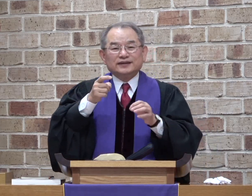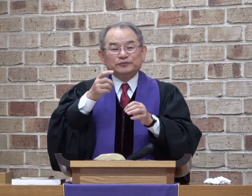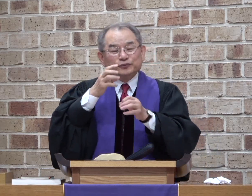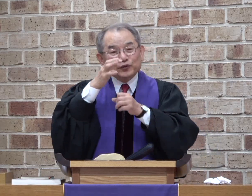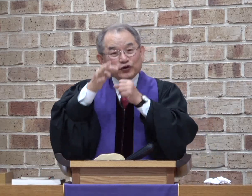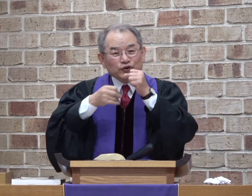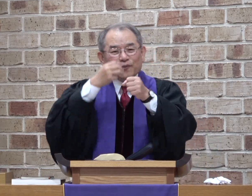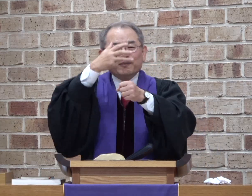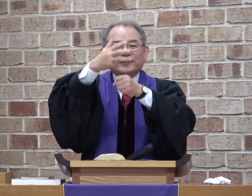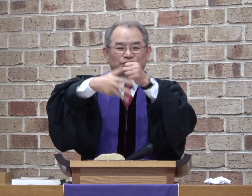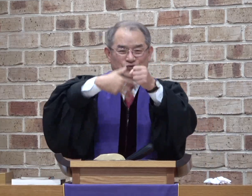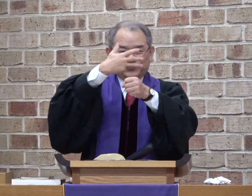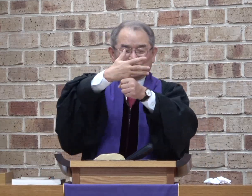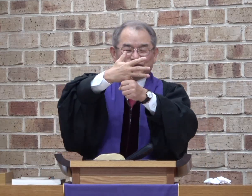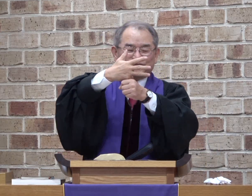8년 동안